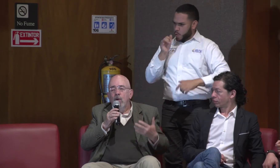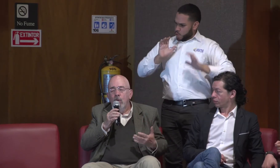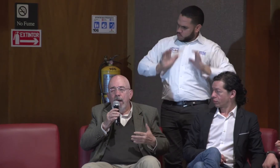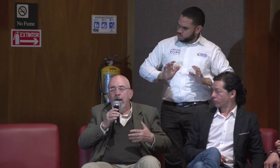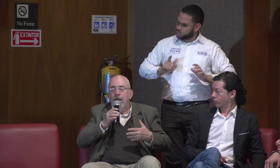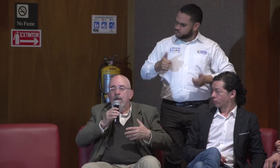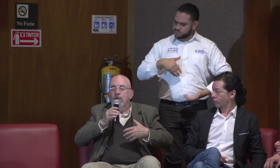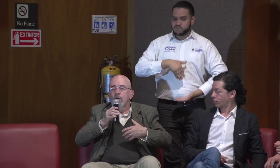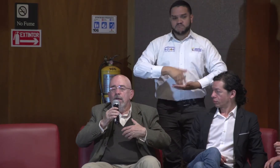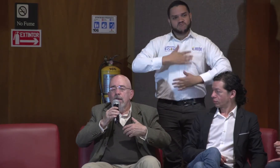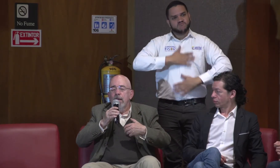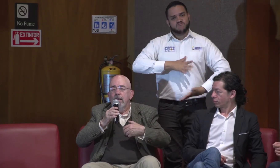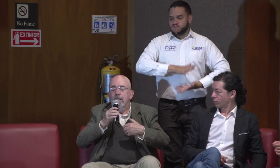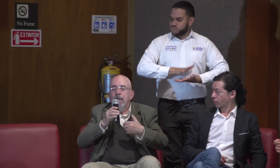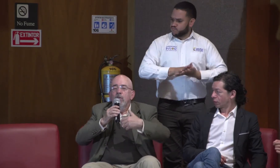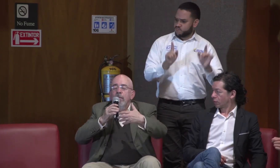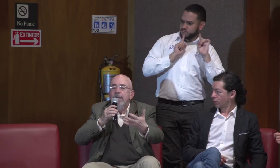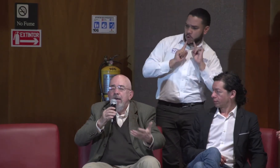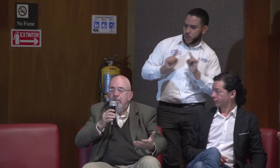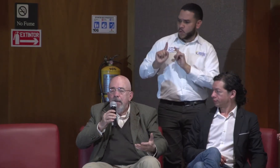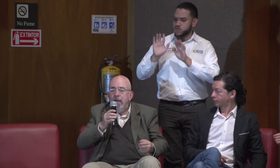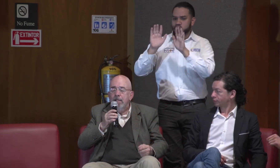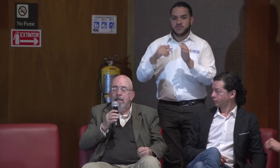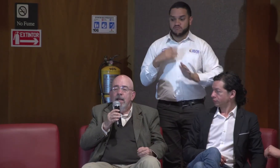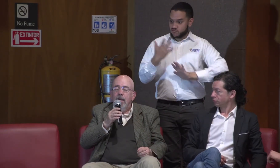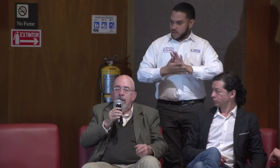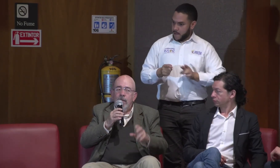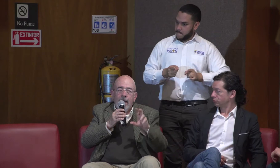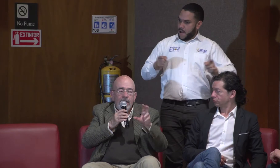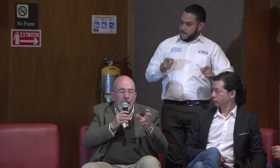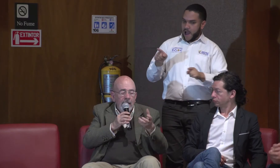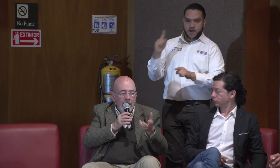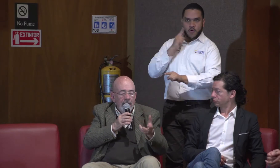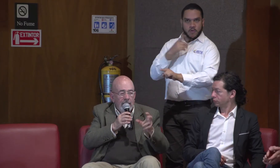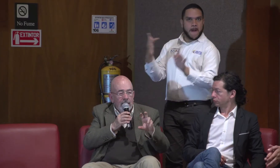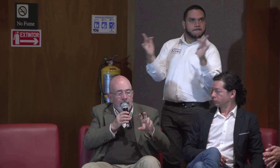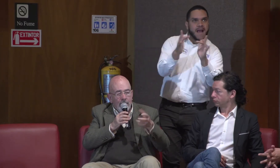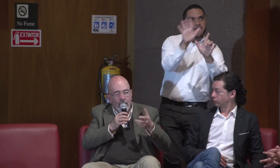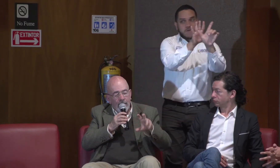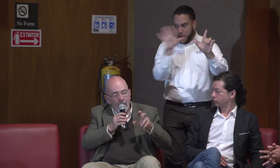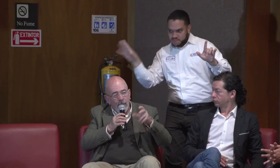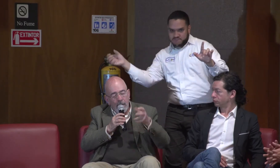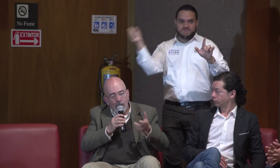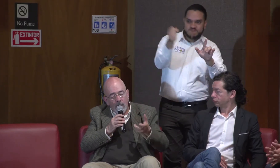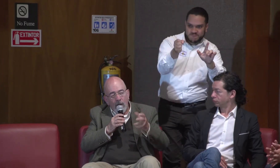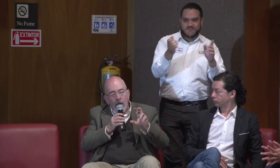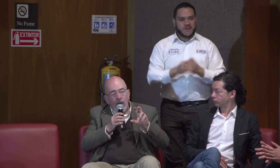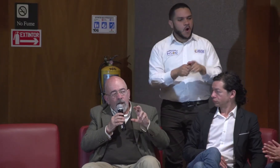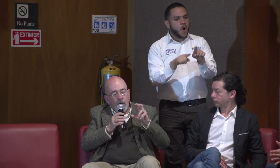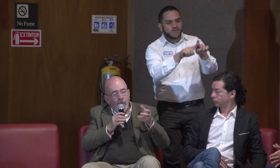más segura, sus señas son más amplias, una cantidad de matices del